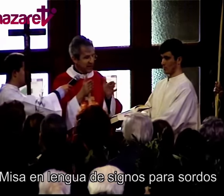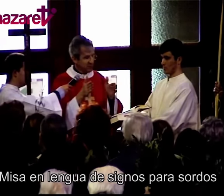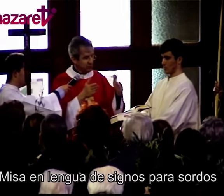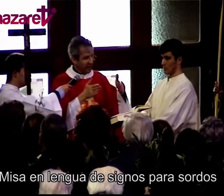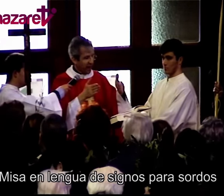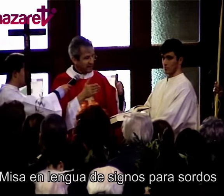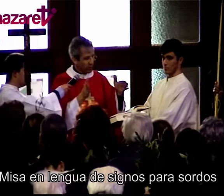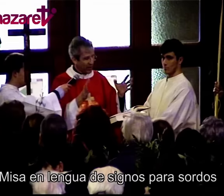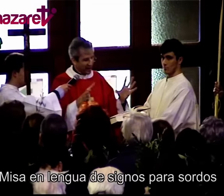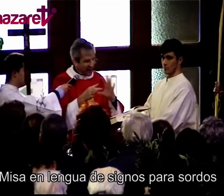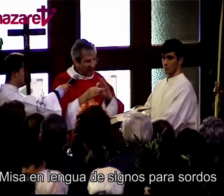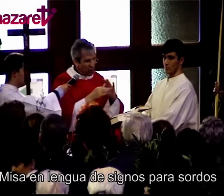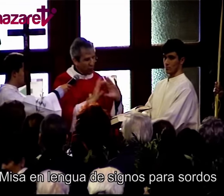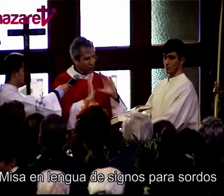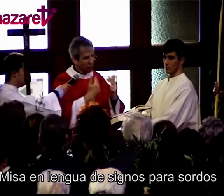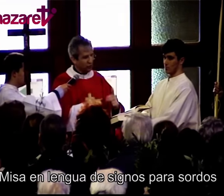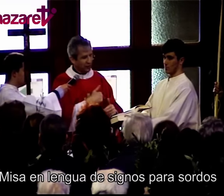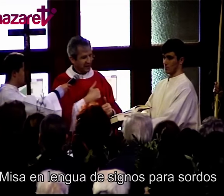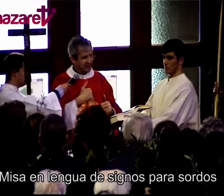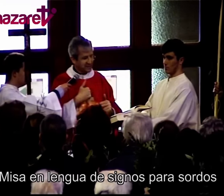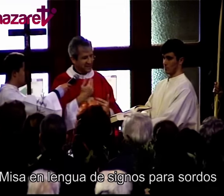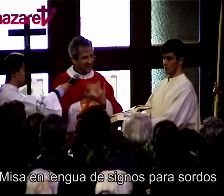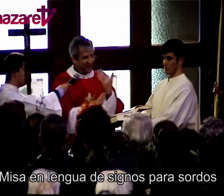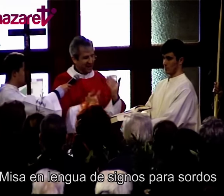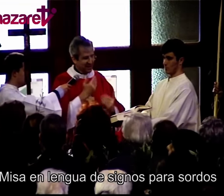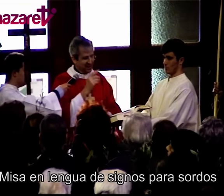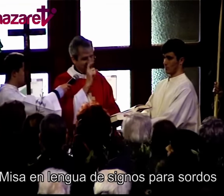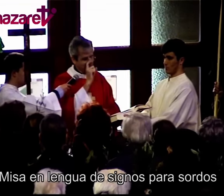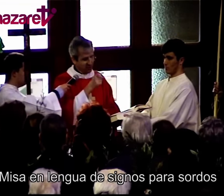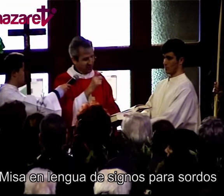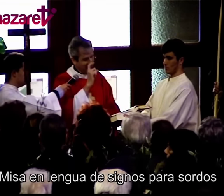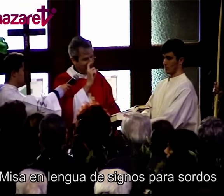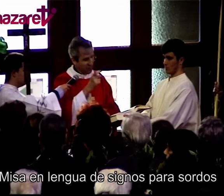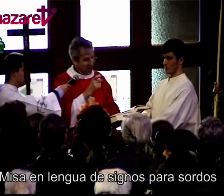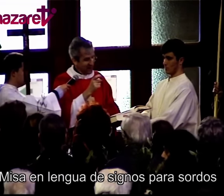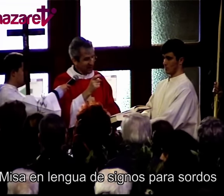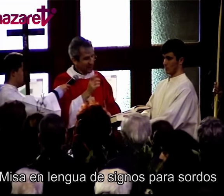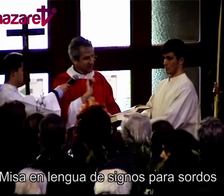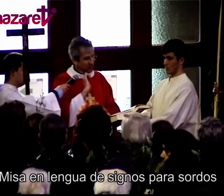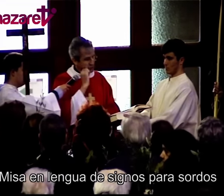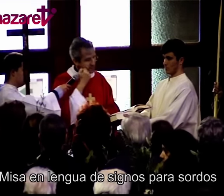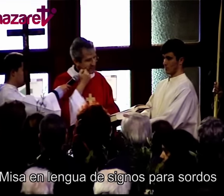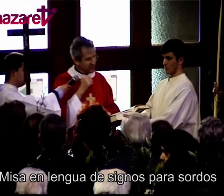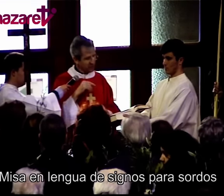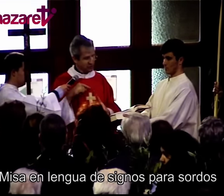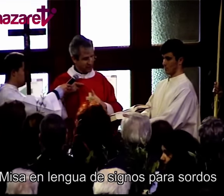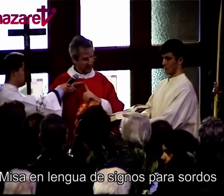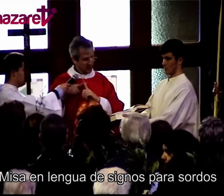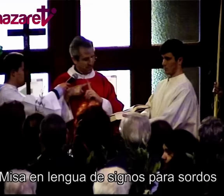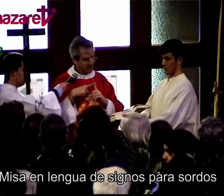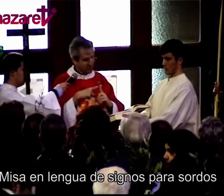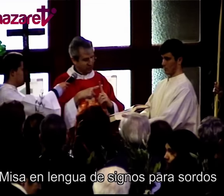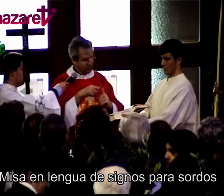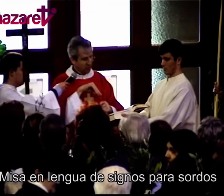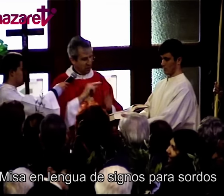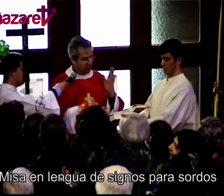disponemos a inaugurar en comunión con toda la Iglesia la celebración anual de los misterios de